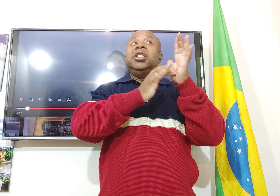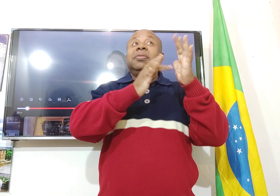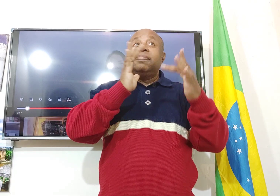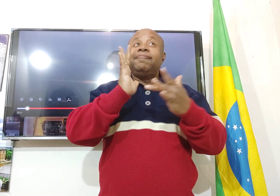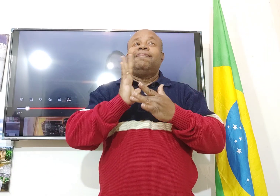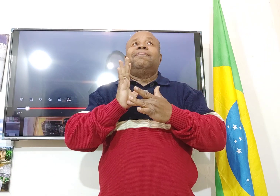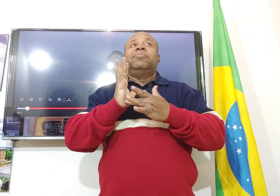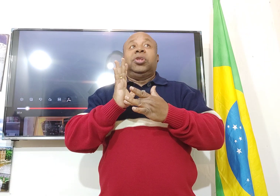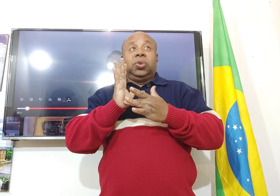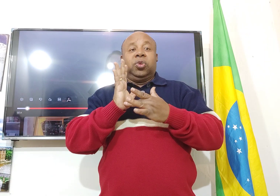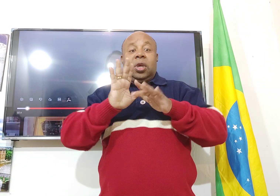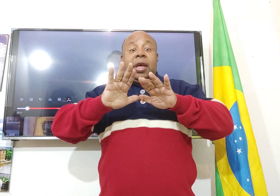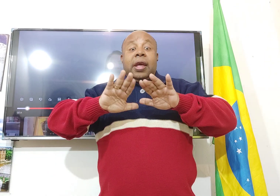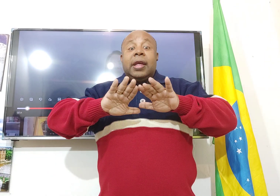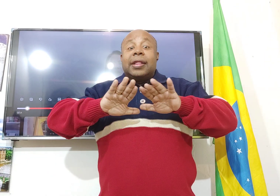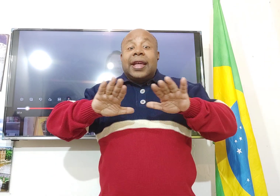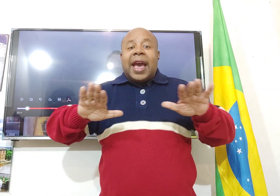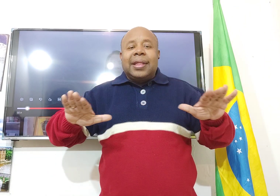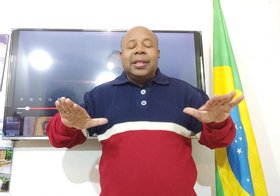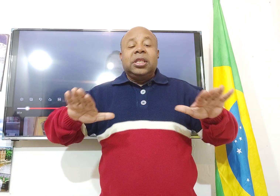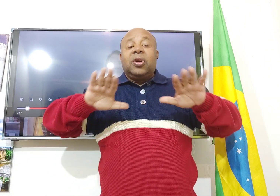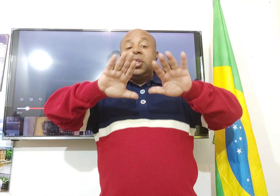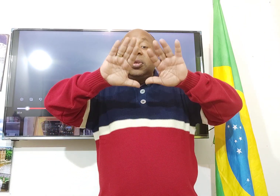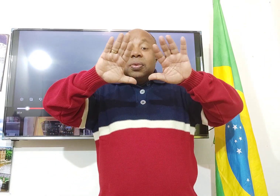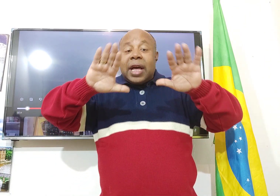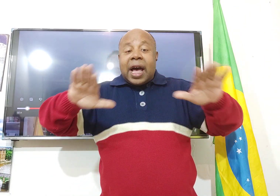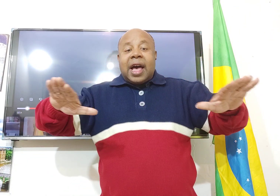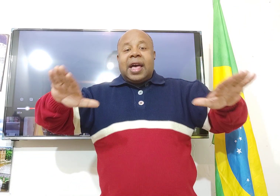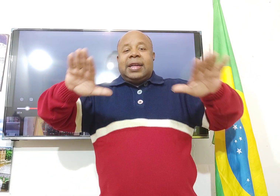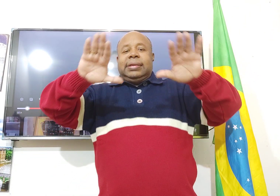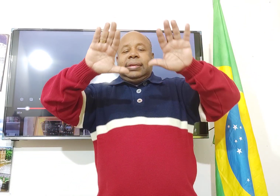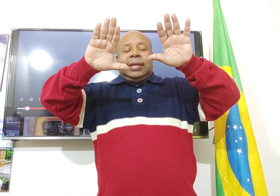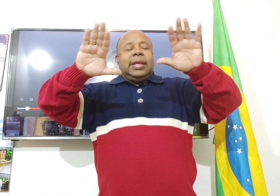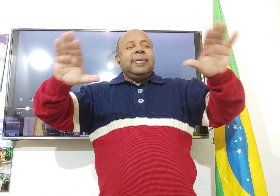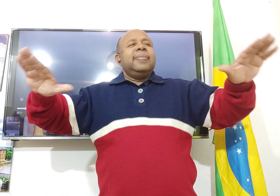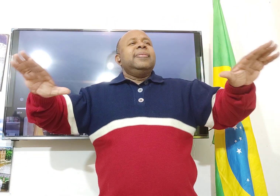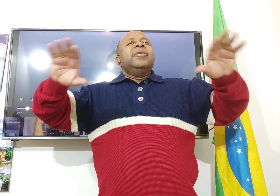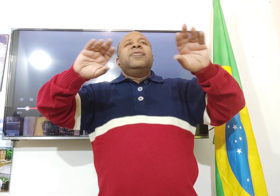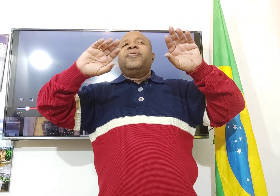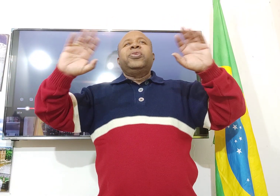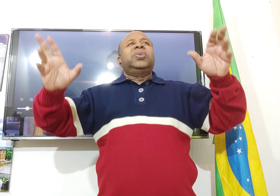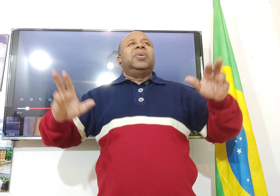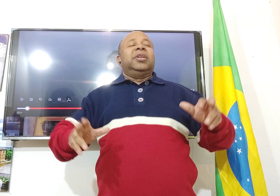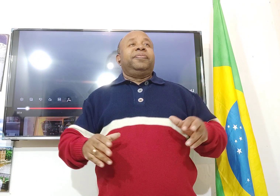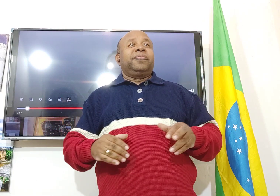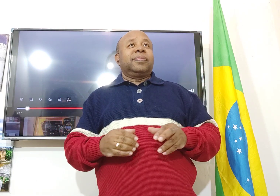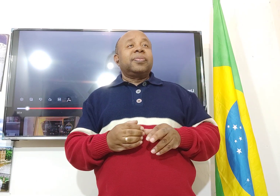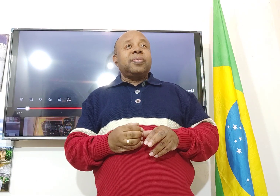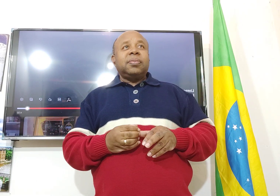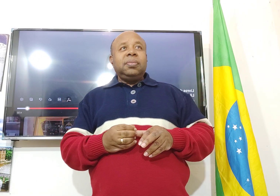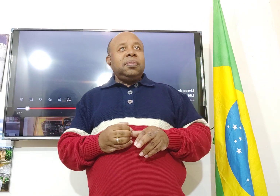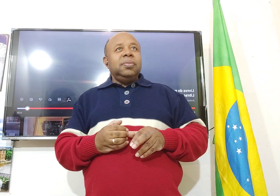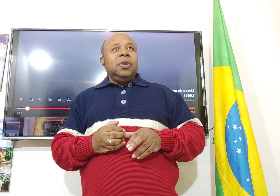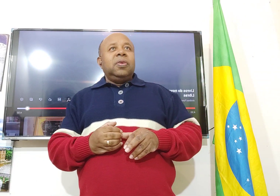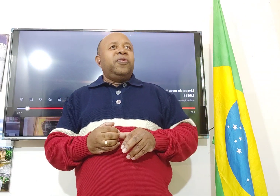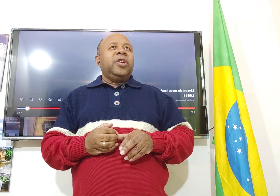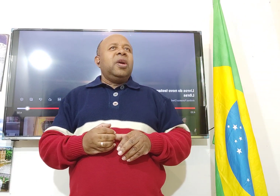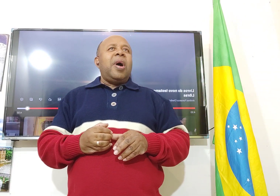de Jesus. Esquece esse negócio de não dar, que não funciona. Não fica